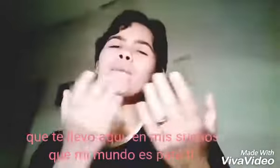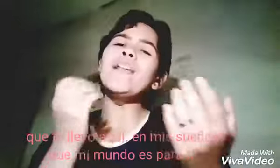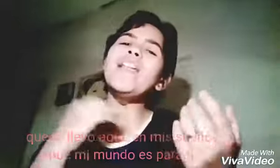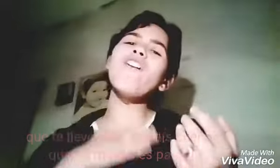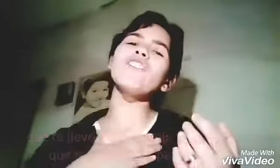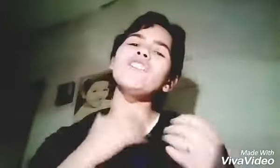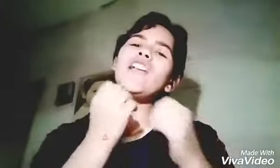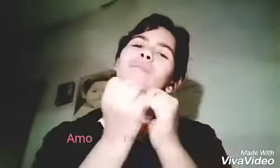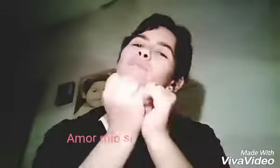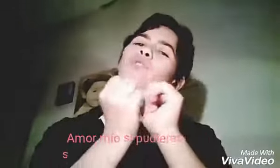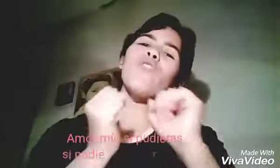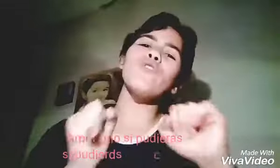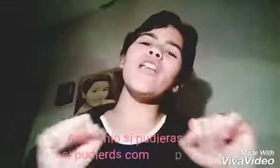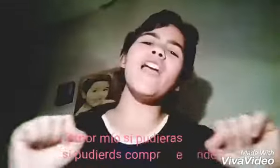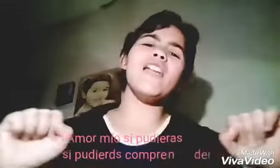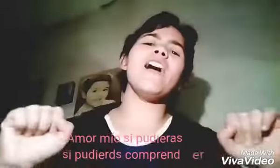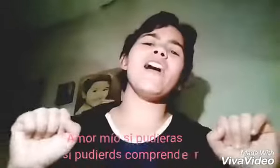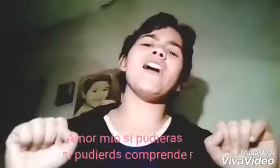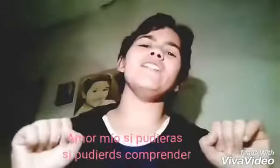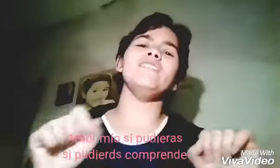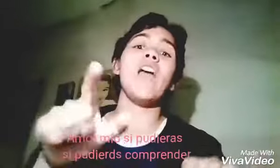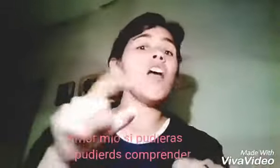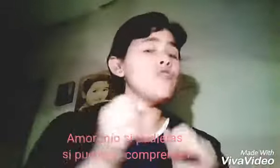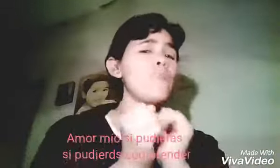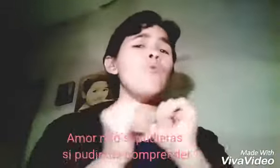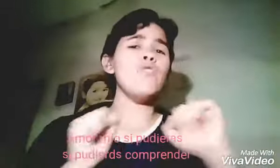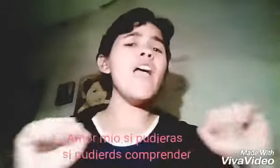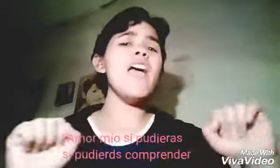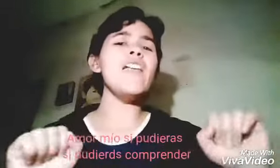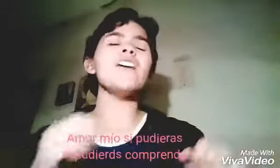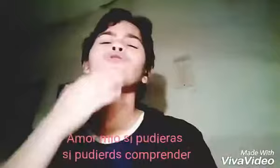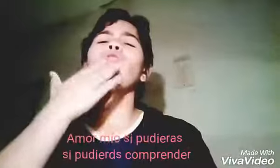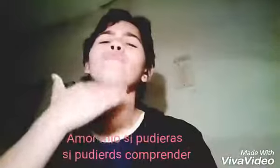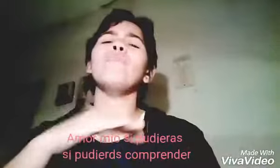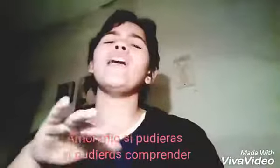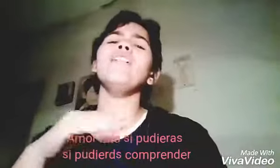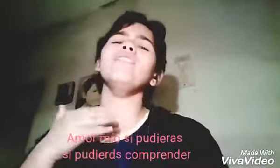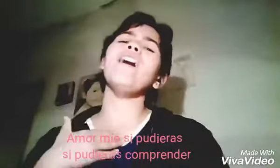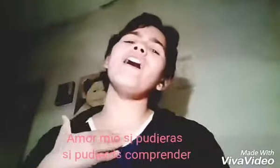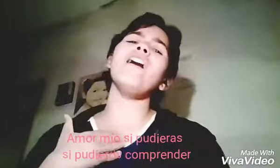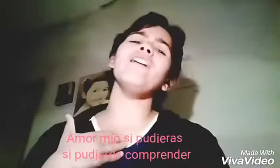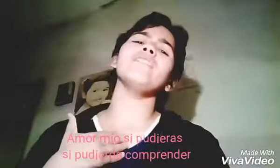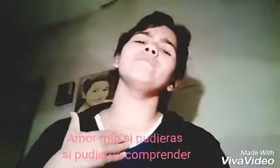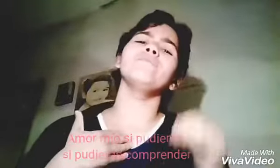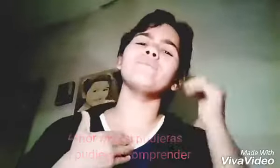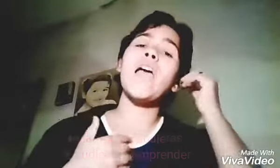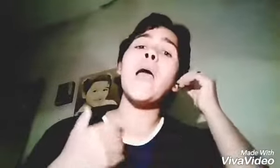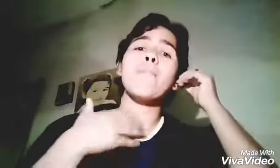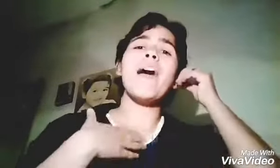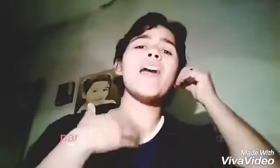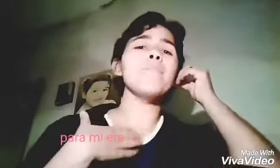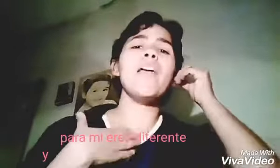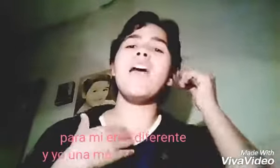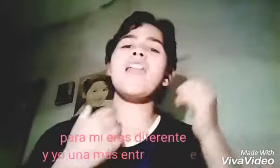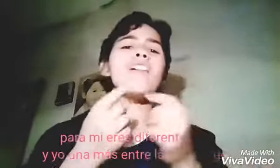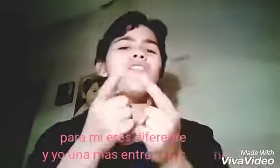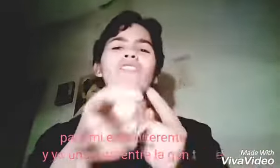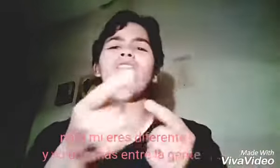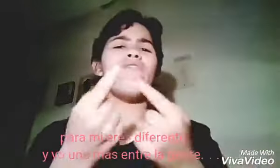Amor mío, si pudieras Si pudieras comprender Para mí